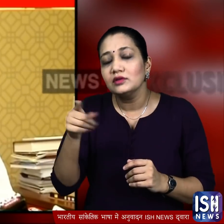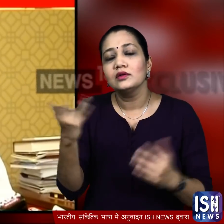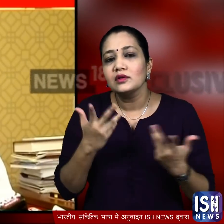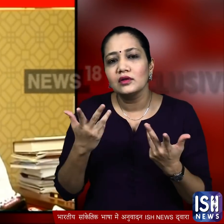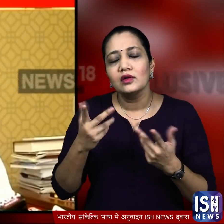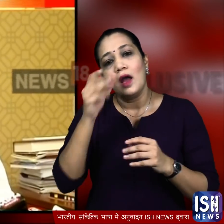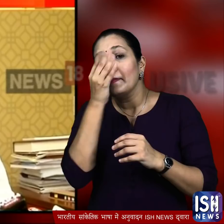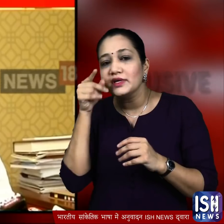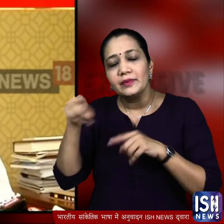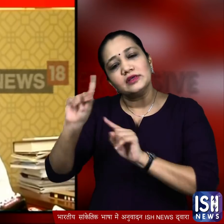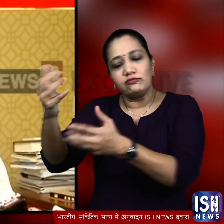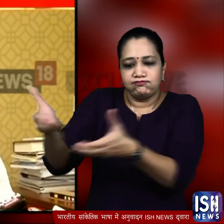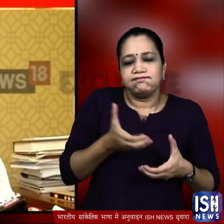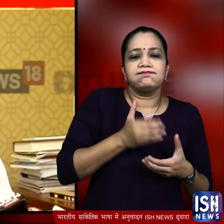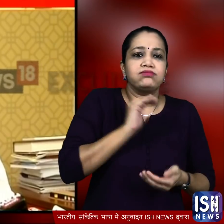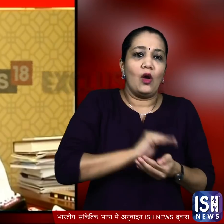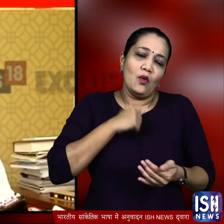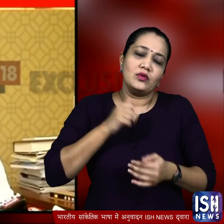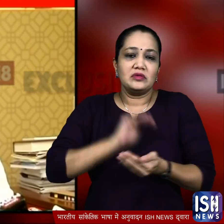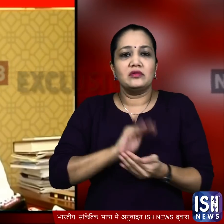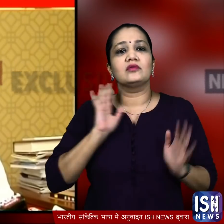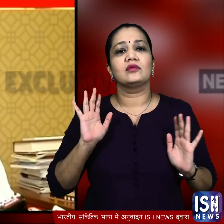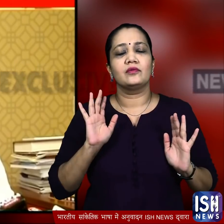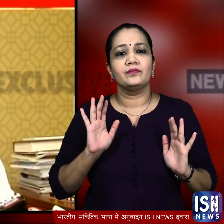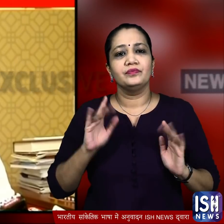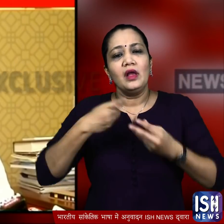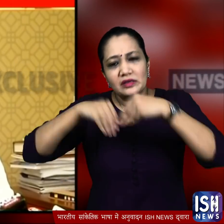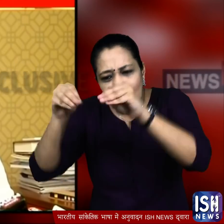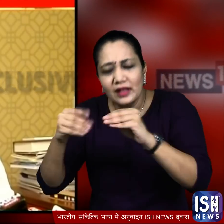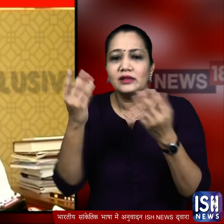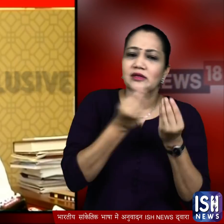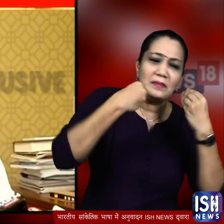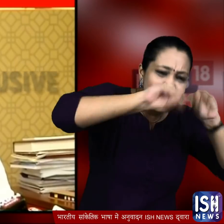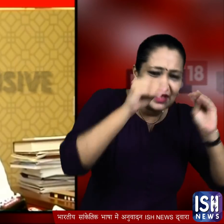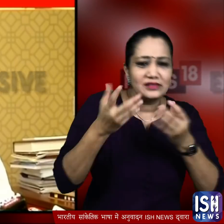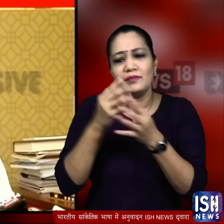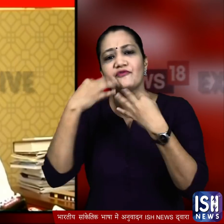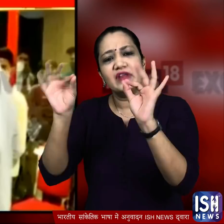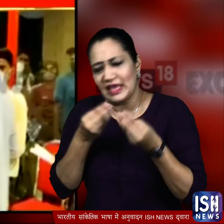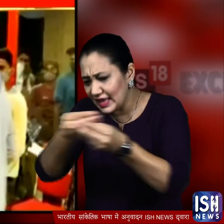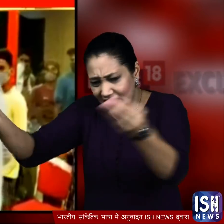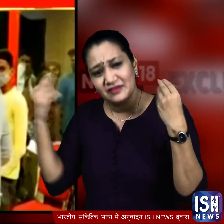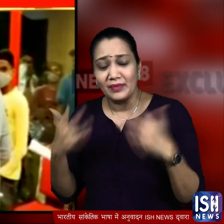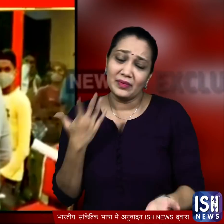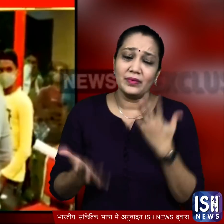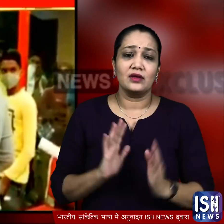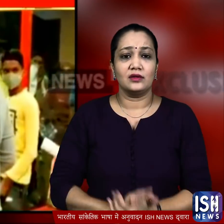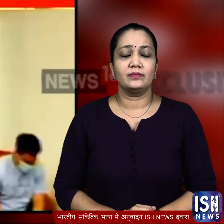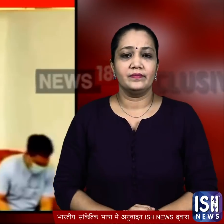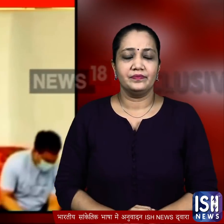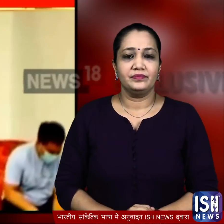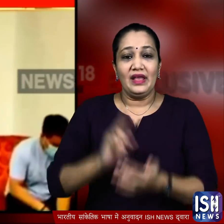60,000 भारतीय जनता पार्टी ने अपने पोजीशन में लेके कुछ बांटा है, कुछ बेचा है, ये सच्चाई है। आरोपों के